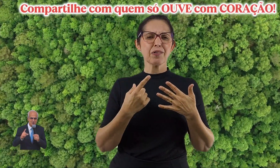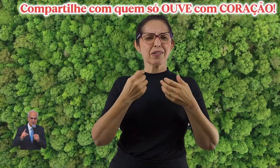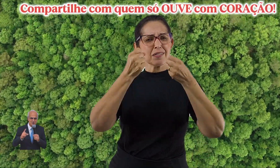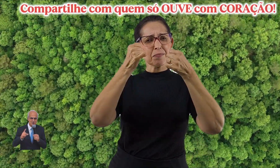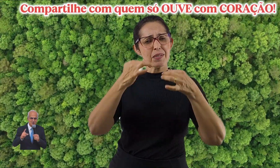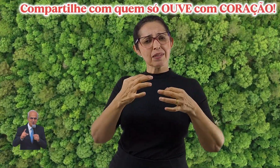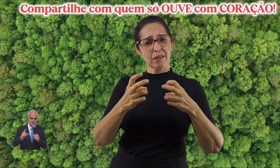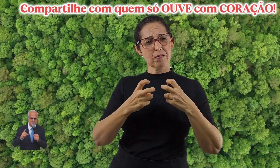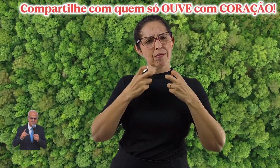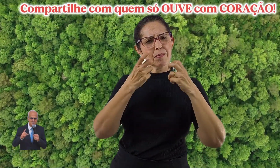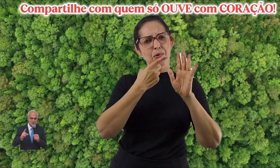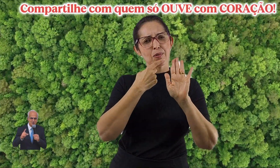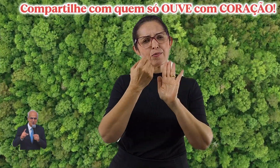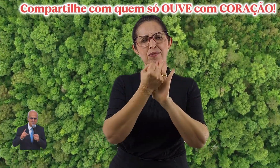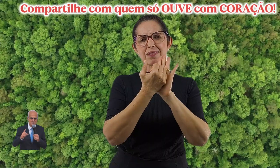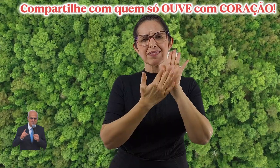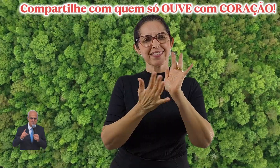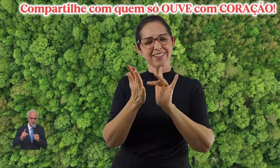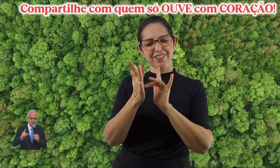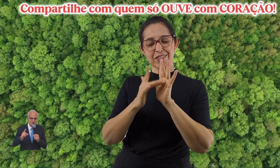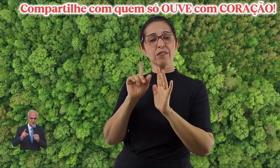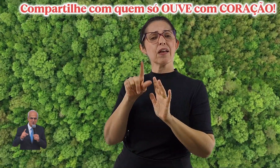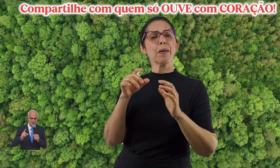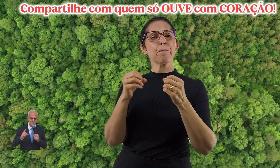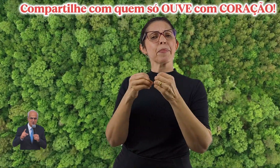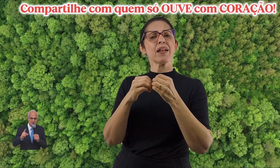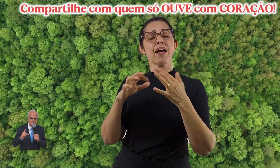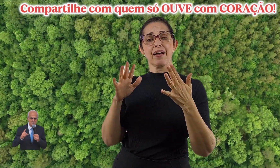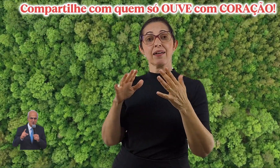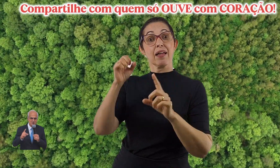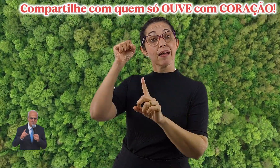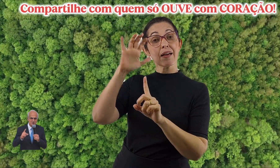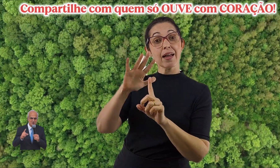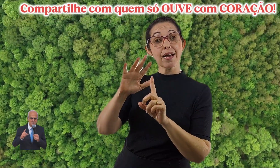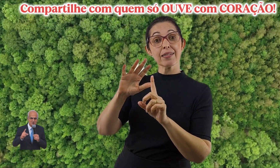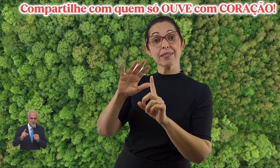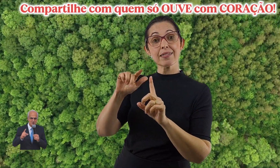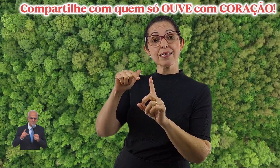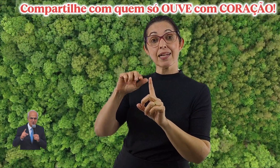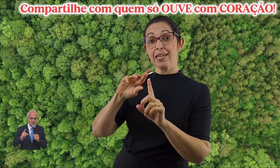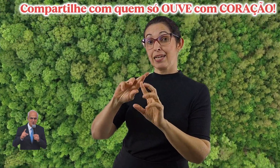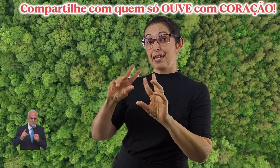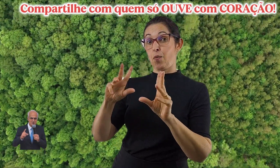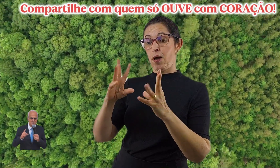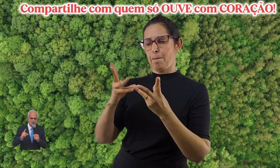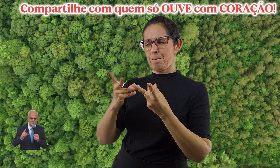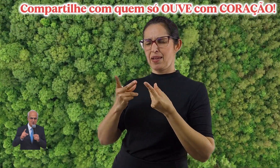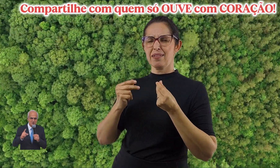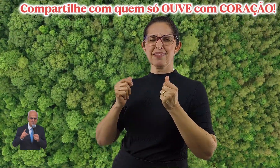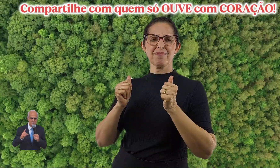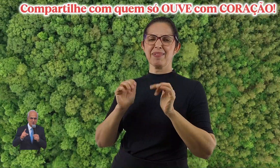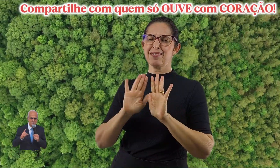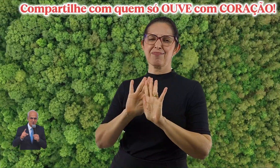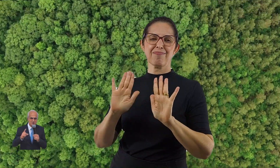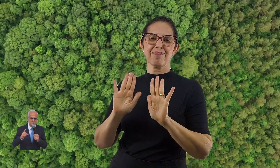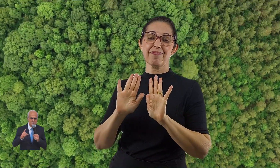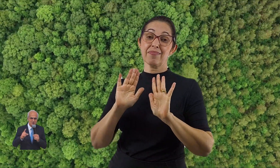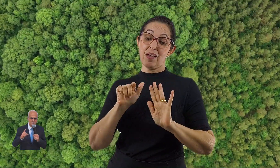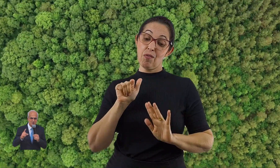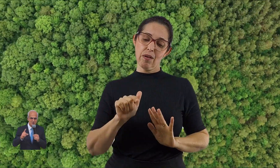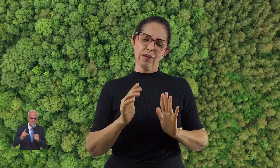de Jesus. Isso é graça maravilhosa de Deus, não é merecimento. Mas o clamor dele era um